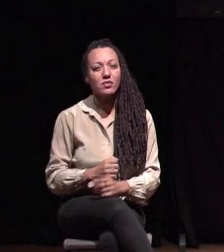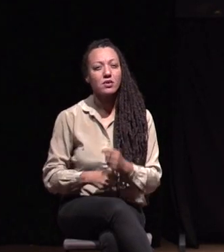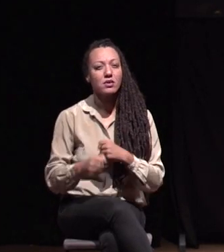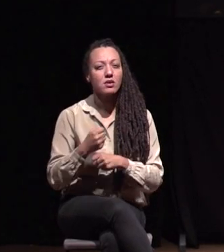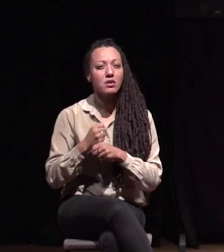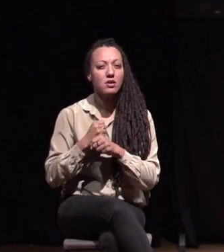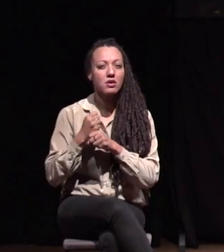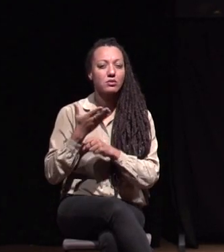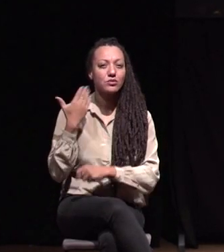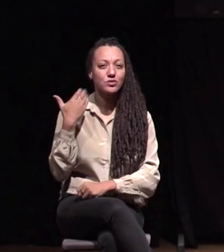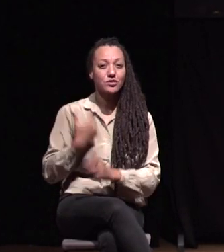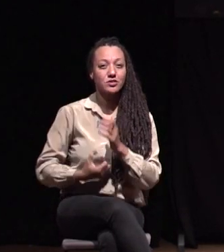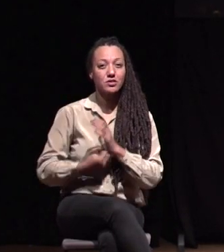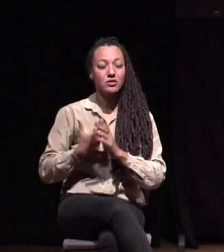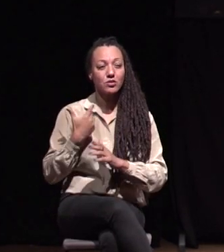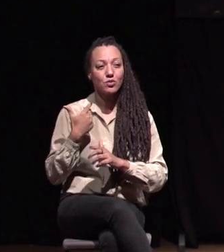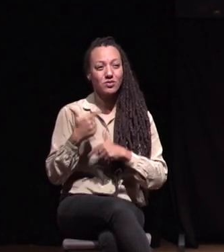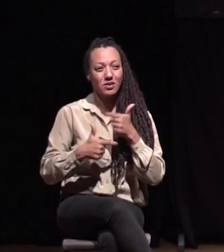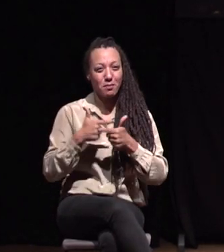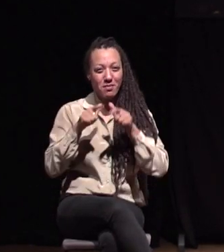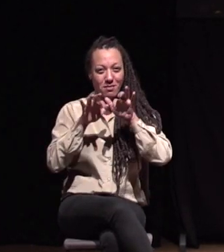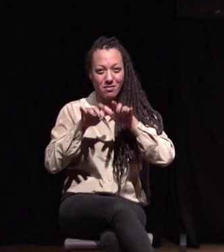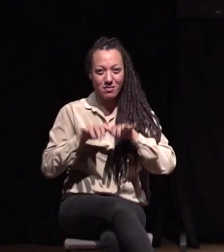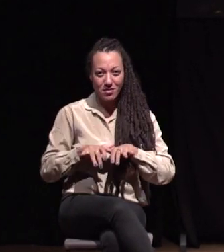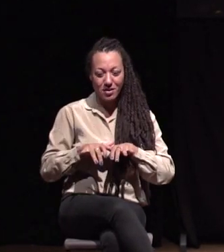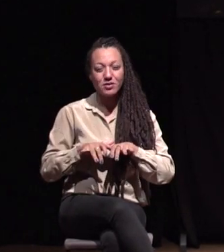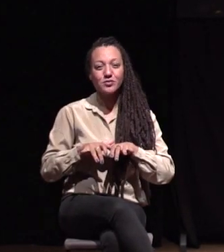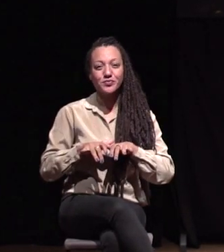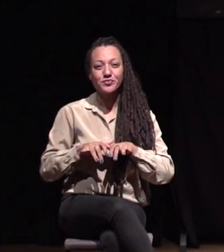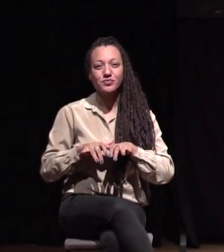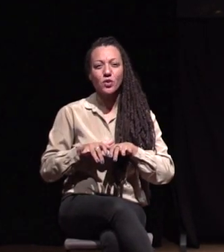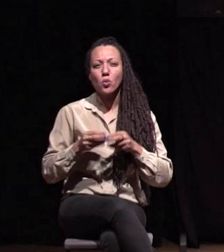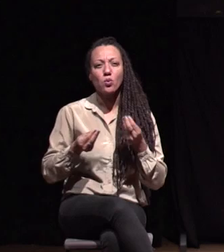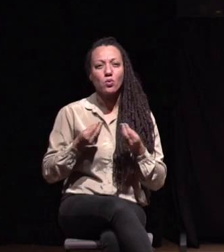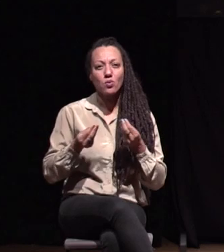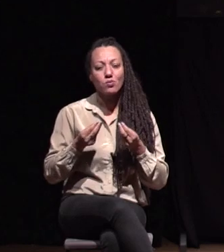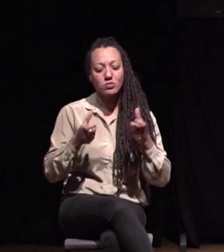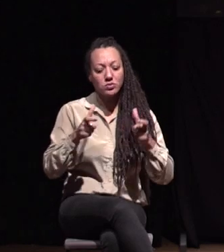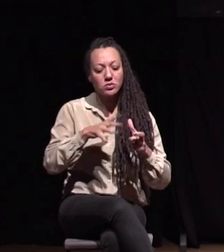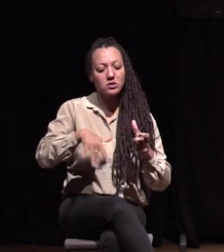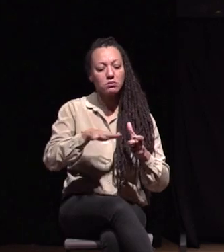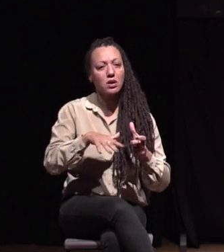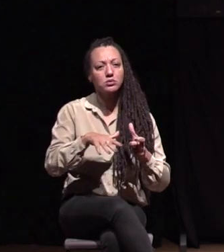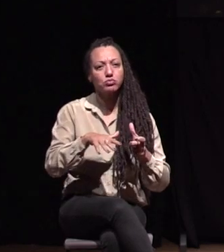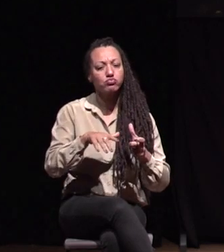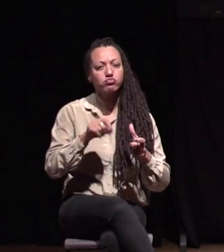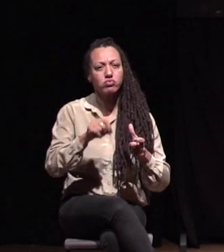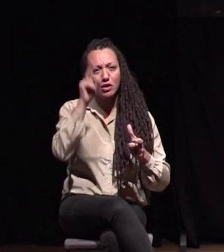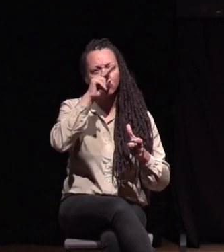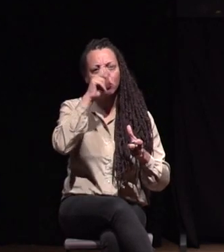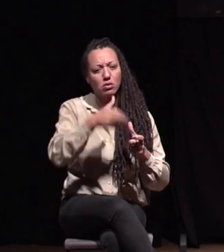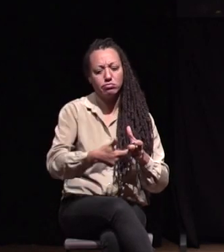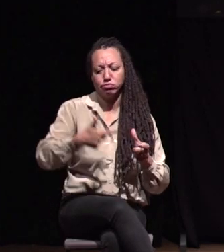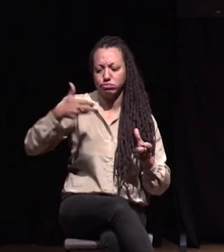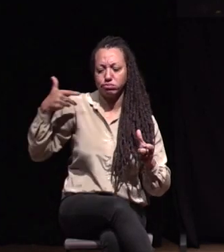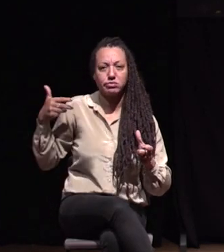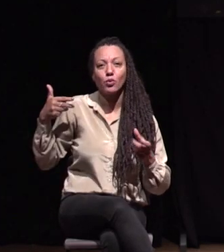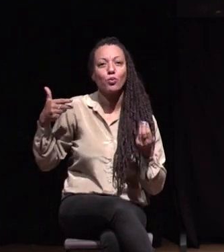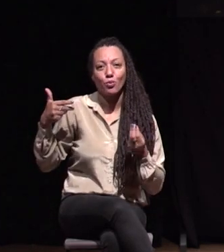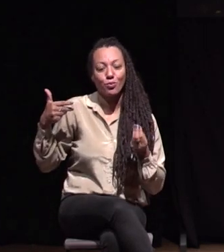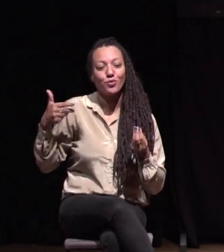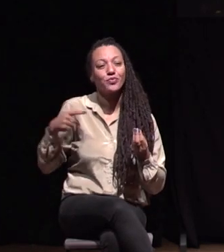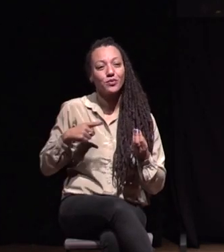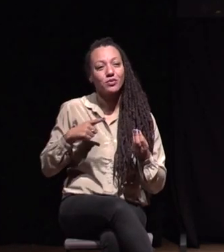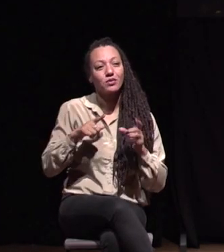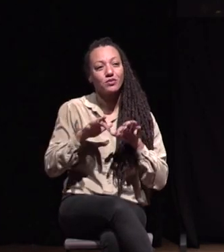atrás, um trabalho sobre a história desse espaço, na verdade, e a origem desse texto, que eu alterei e